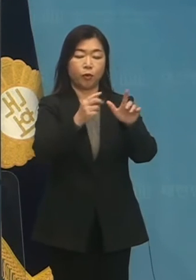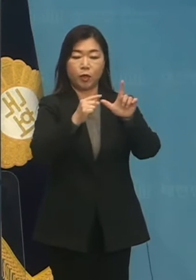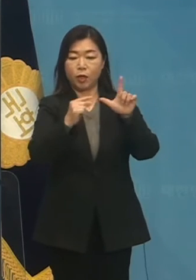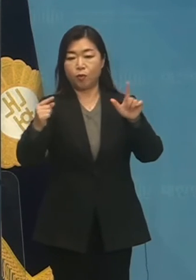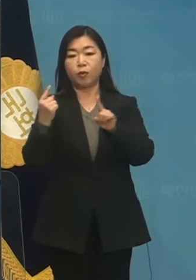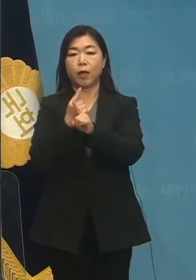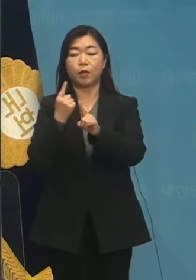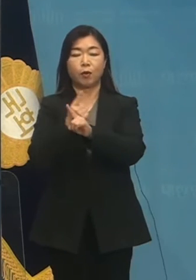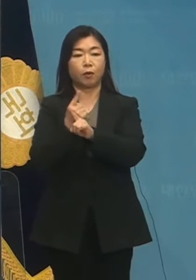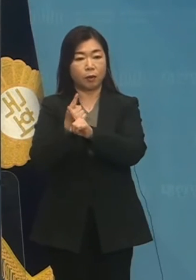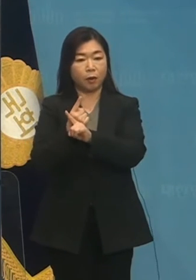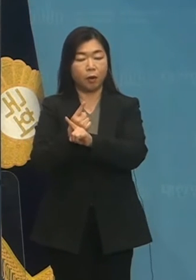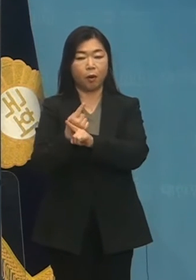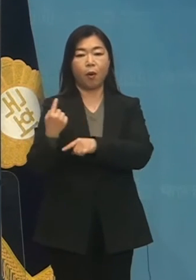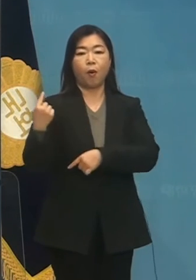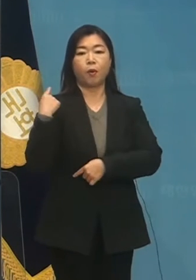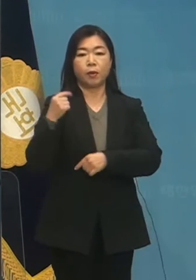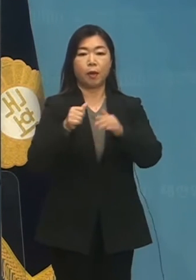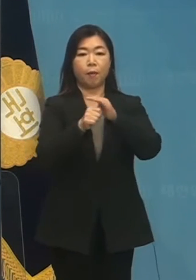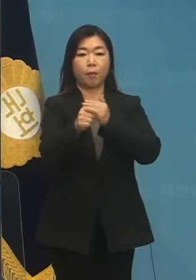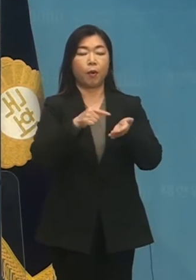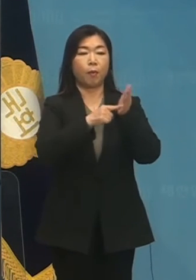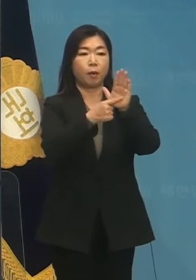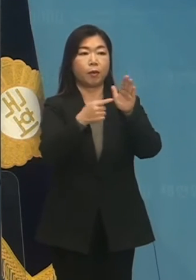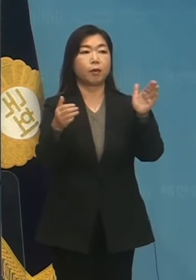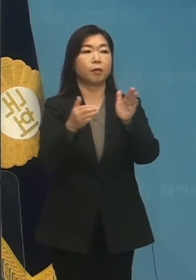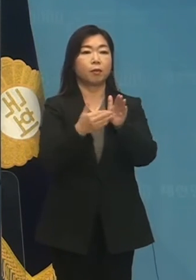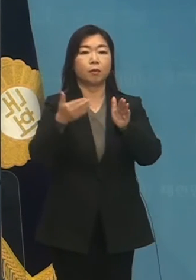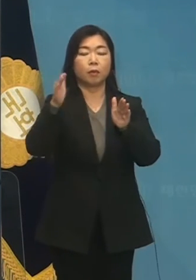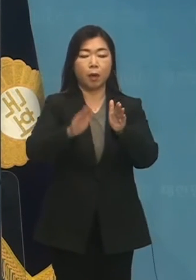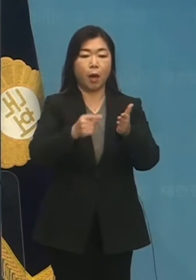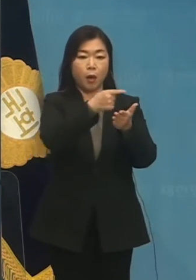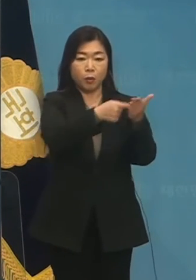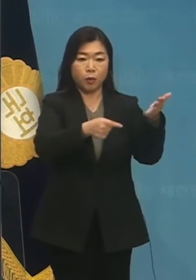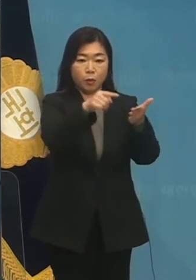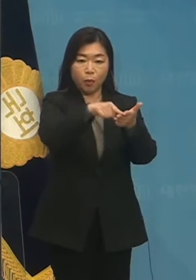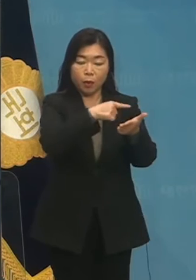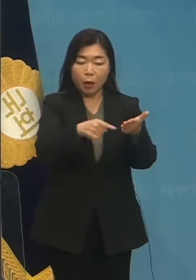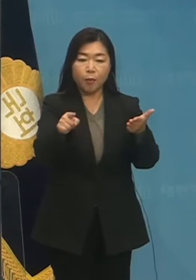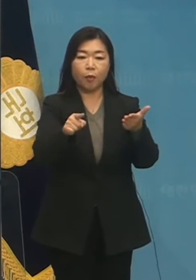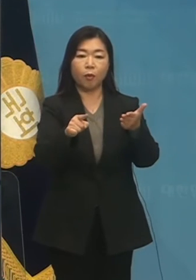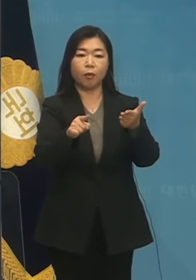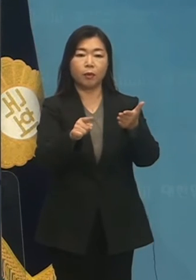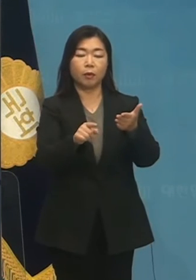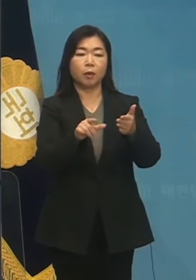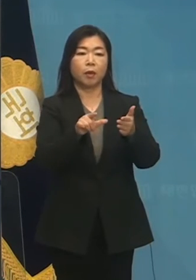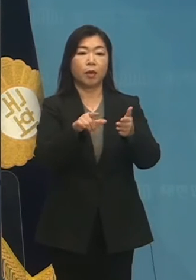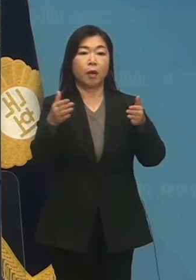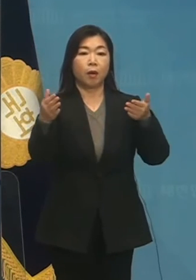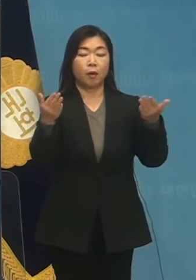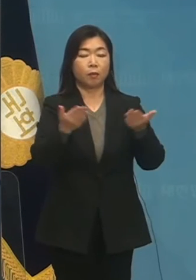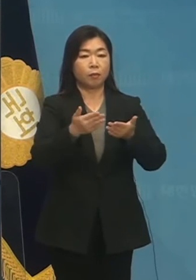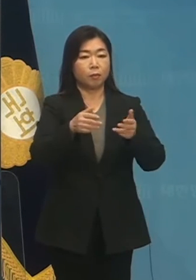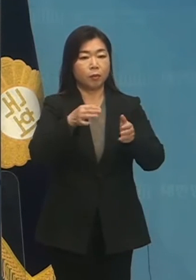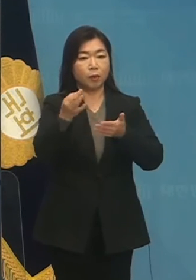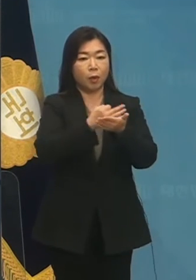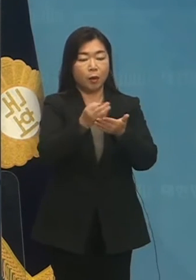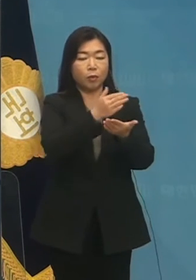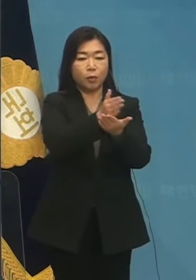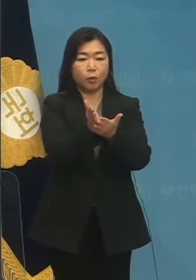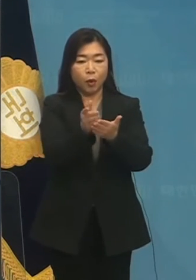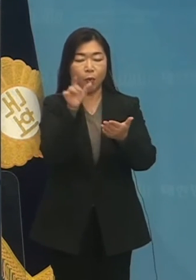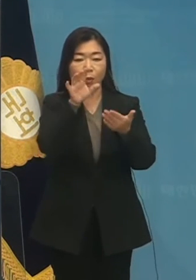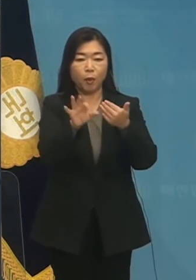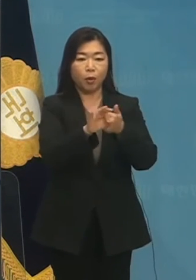법률안을 26일 어제 제표 발의했습니다. 그러나 손실보상 제업종의 적용을 담은 소상공인 보호법